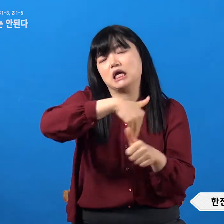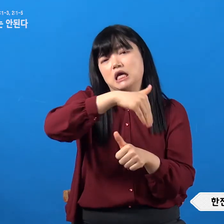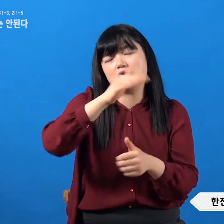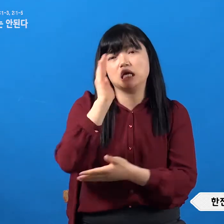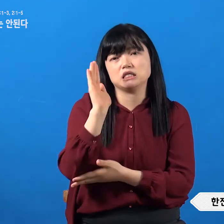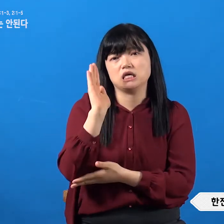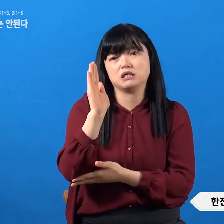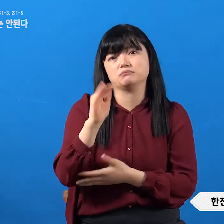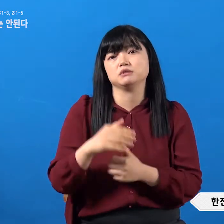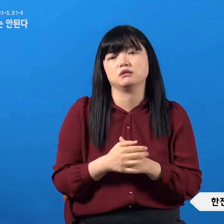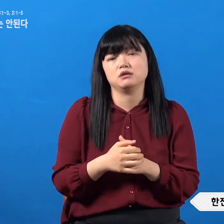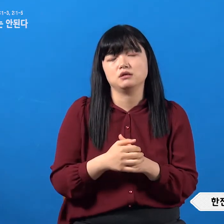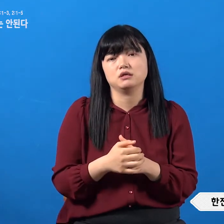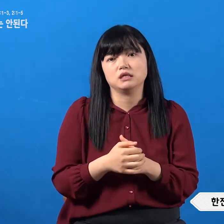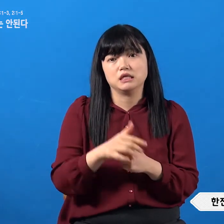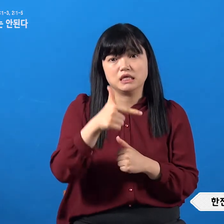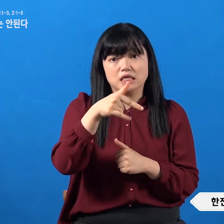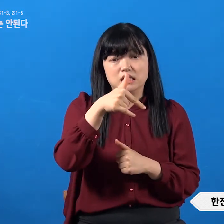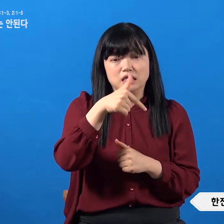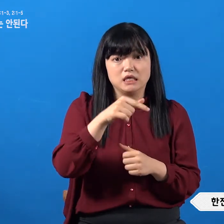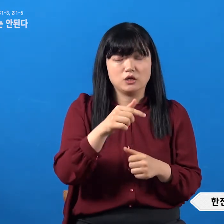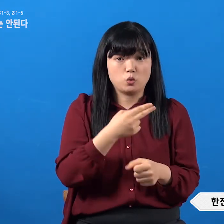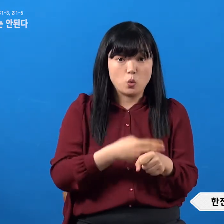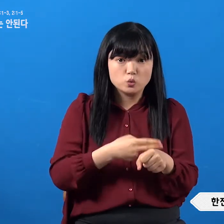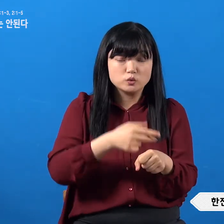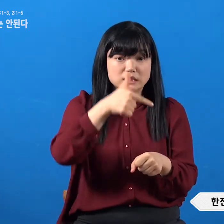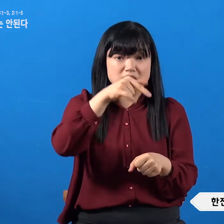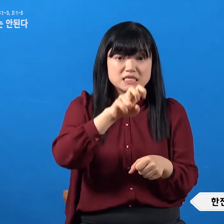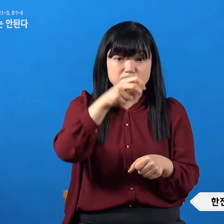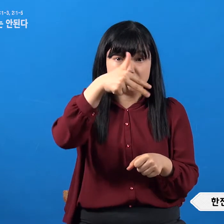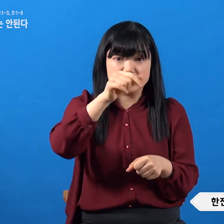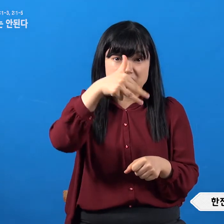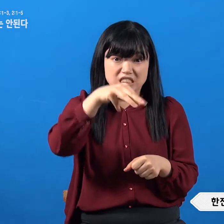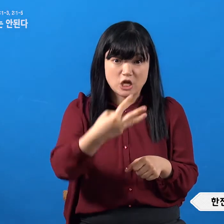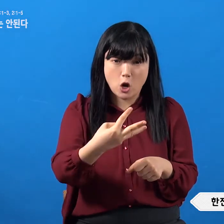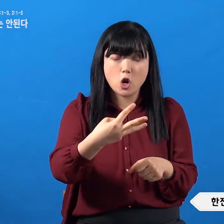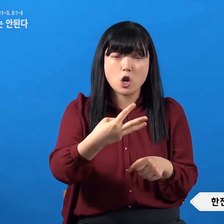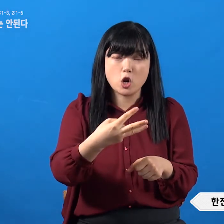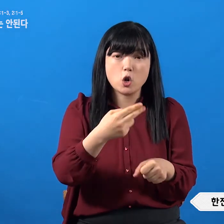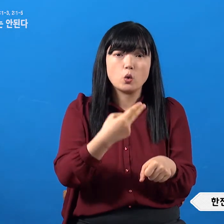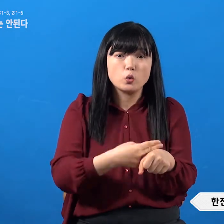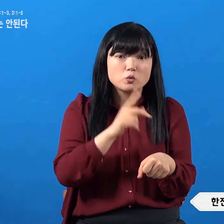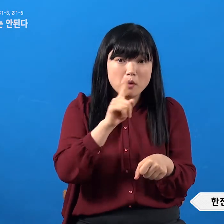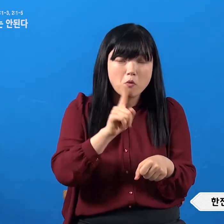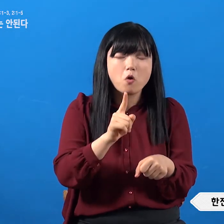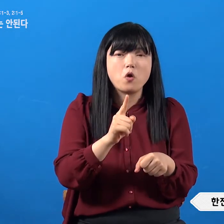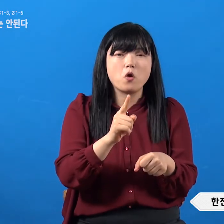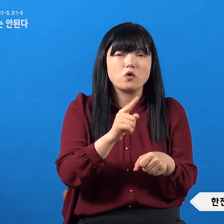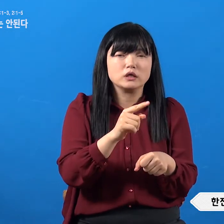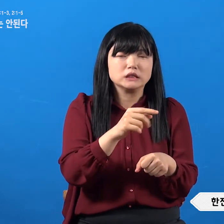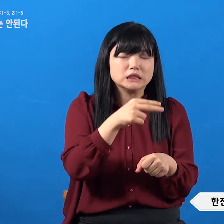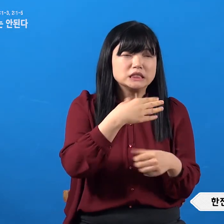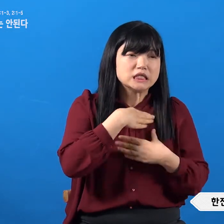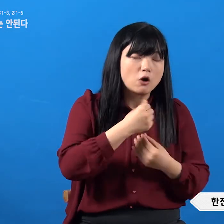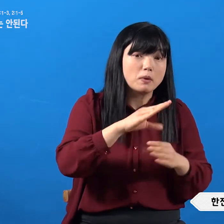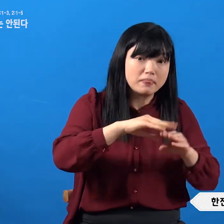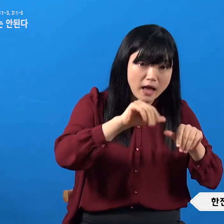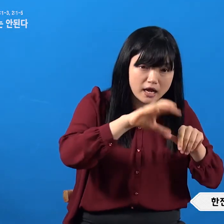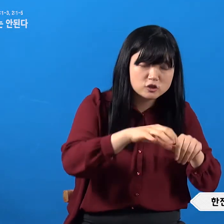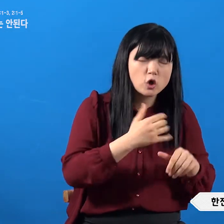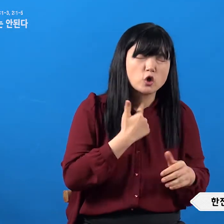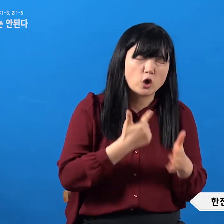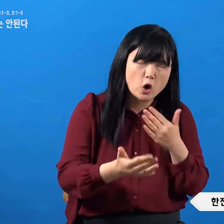이야기입니다. 김지철 교수는 이것을 한마디로 샬롬의 땅에서 겪는 엔샬롬의